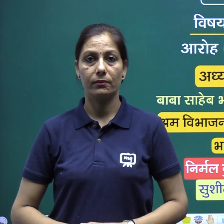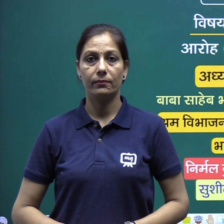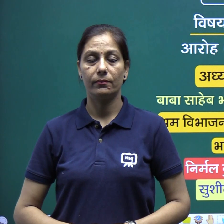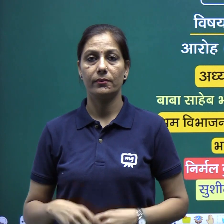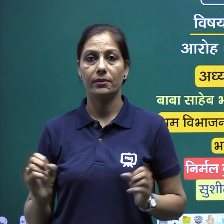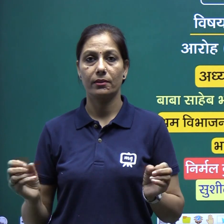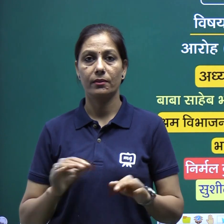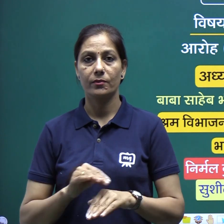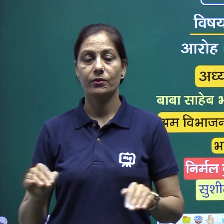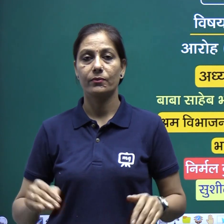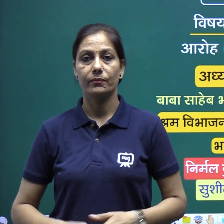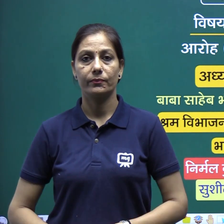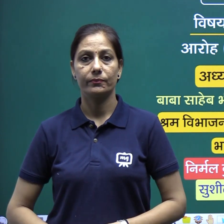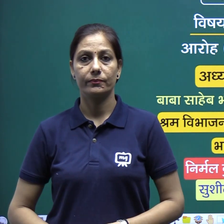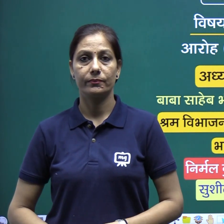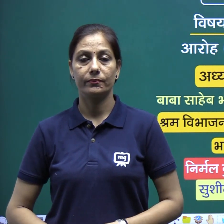शुरू करें बच्चों।